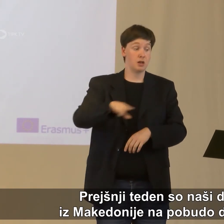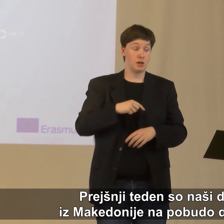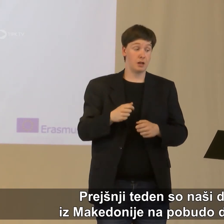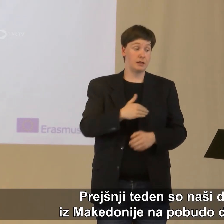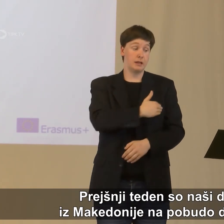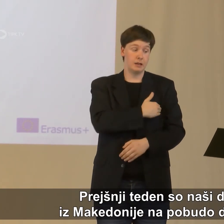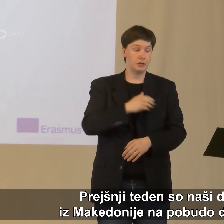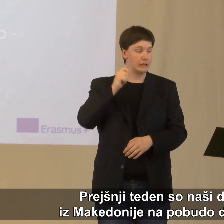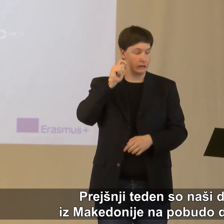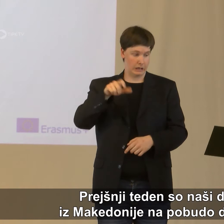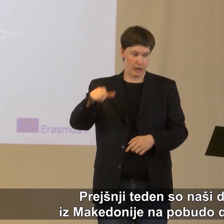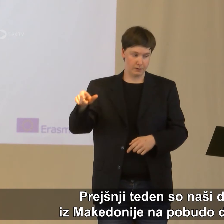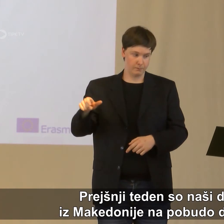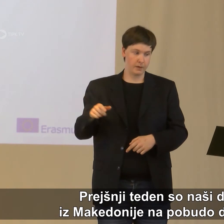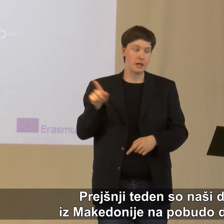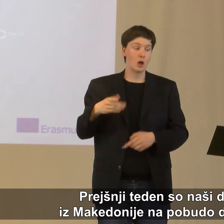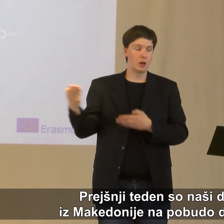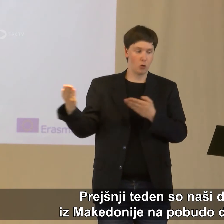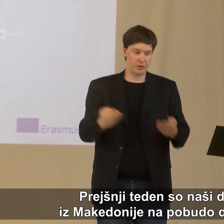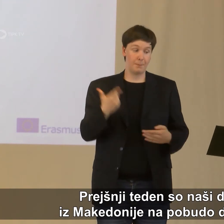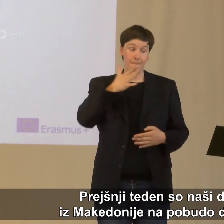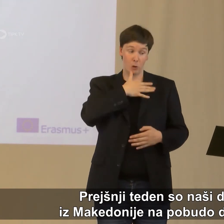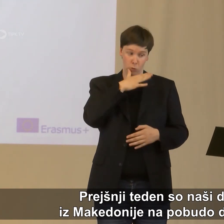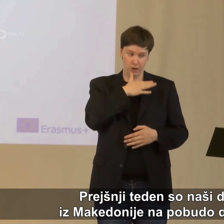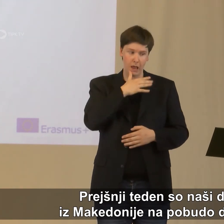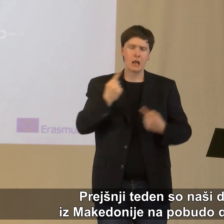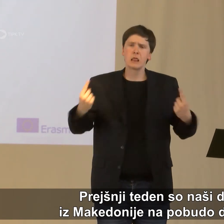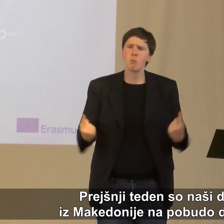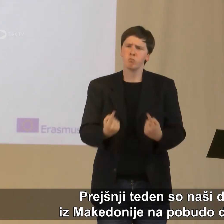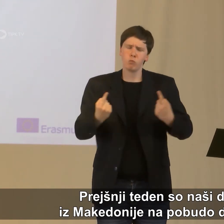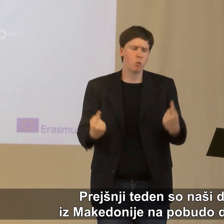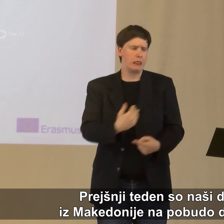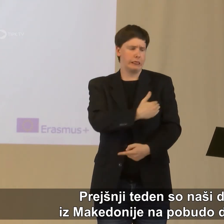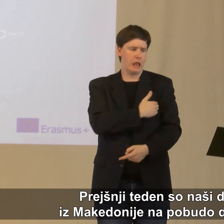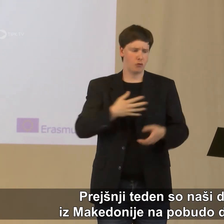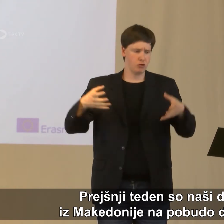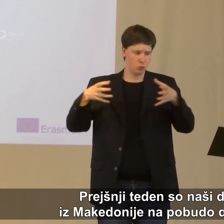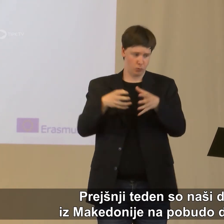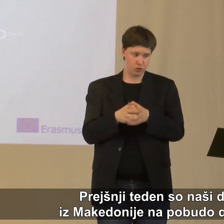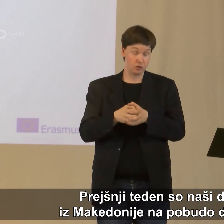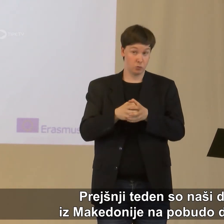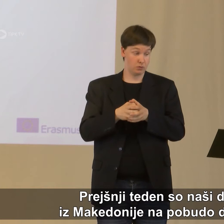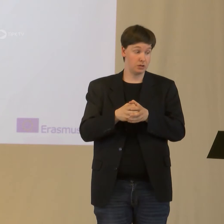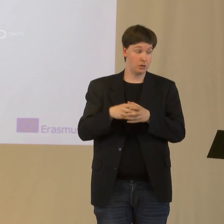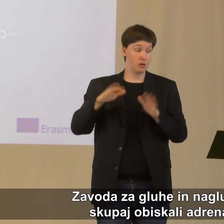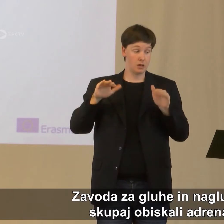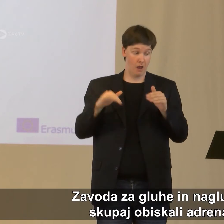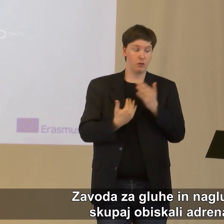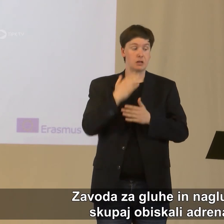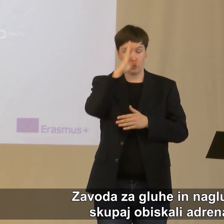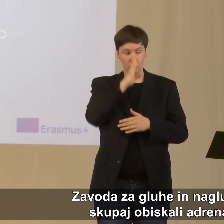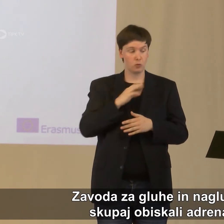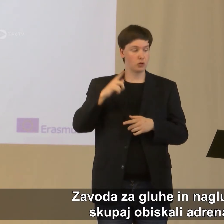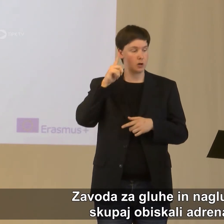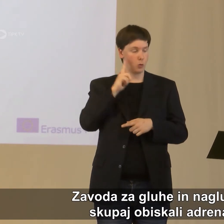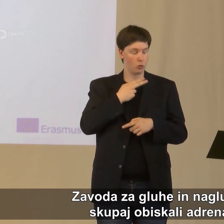Prejšnji teden so naši dijaki in gostje iz Makedonije na pobudo dijaške skupnosti